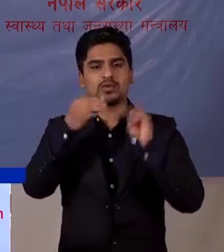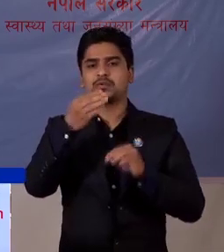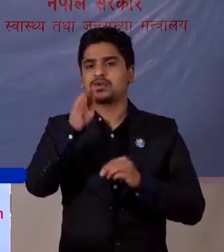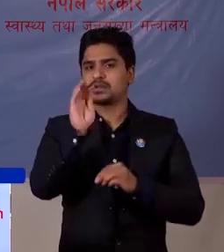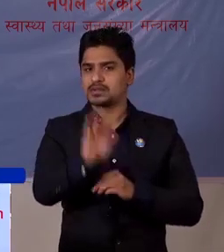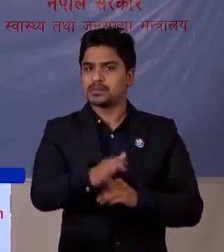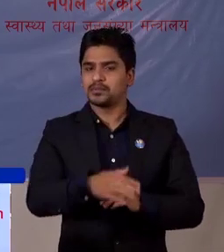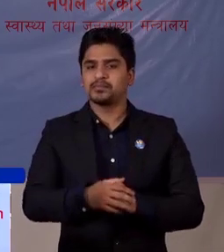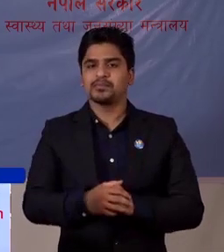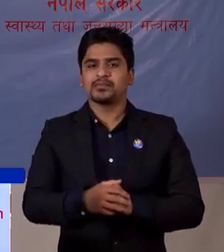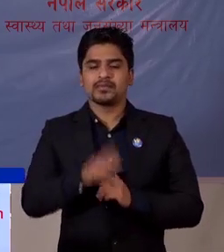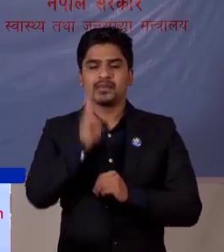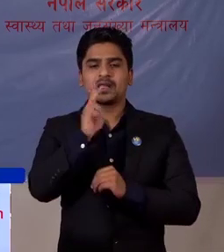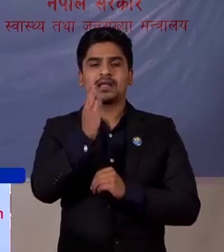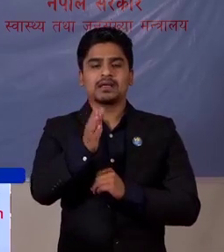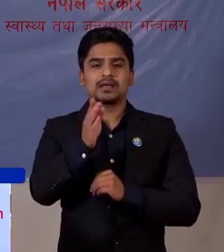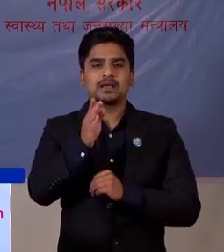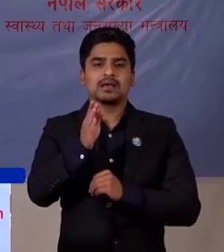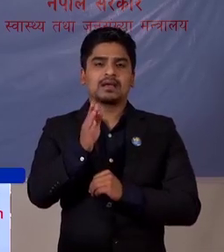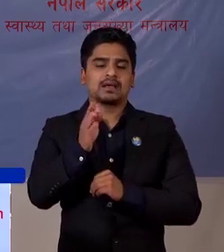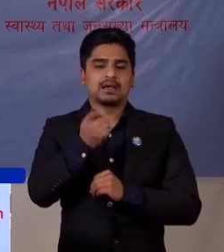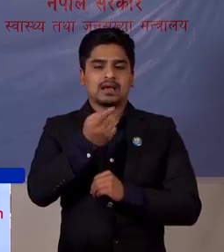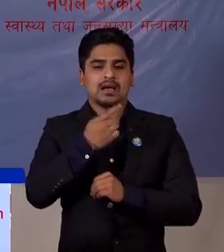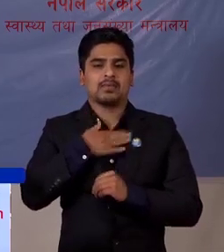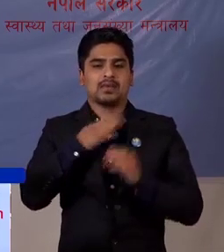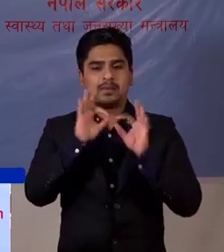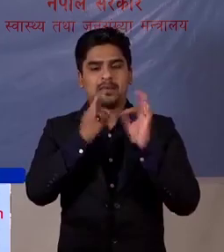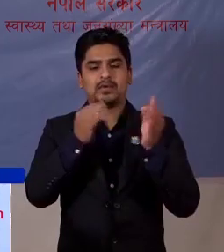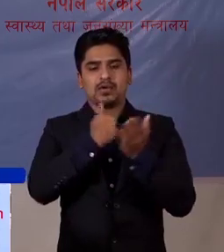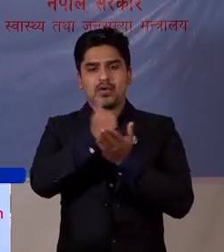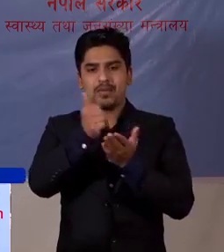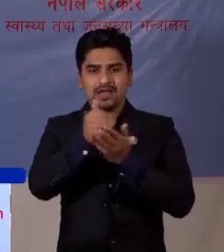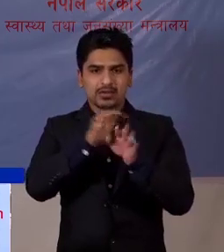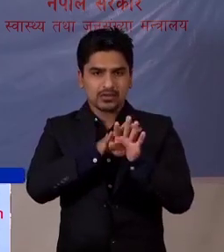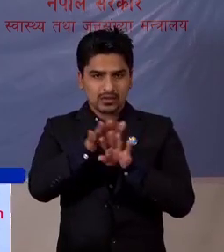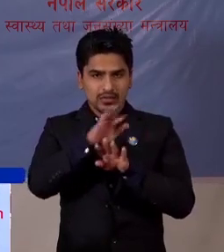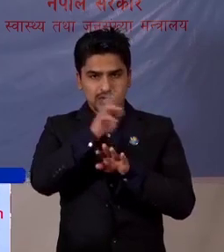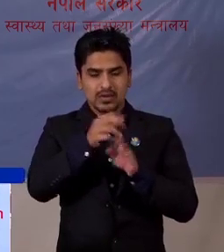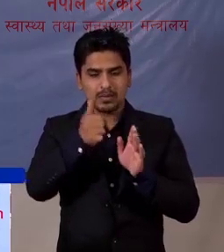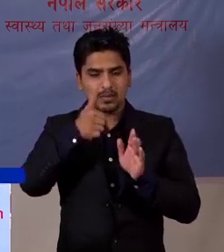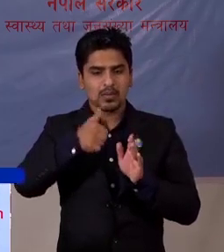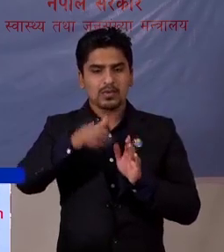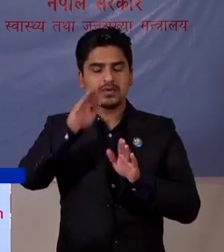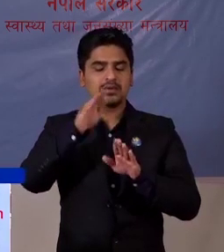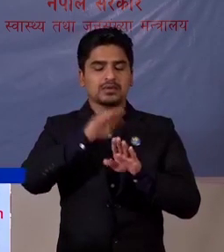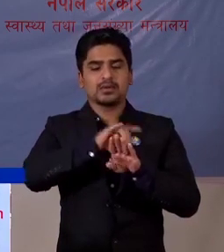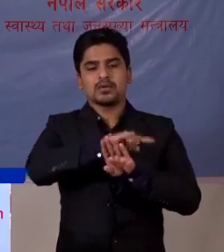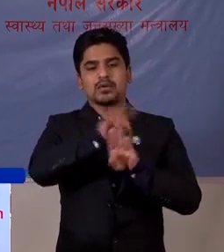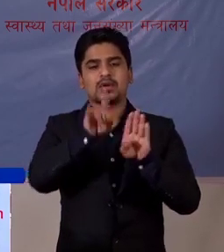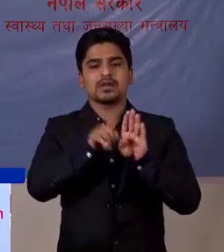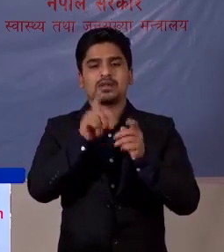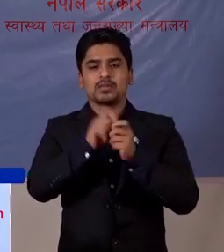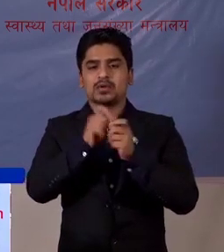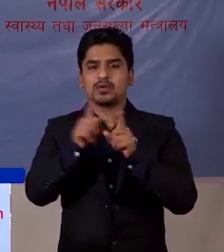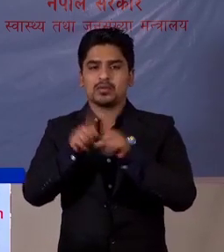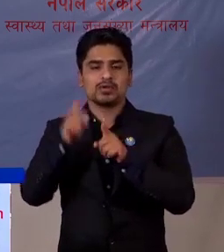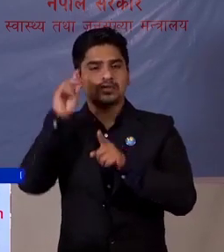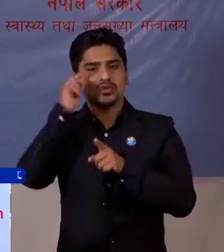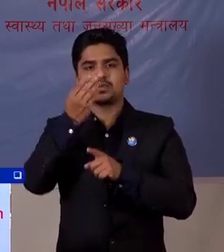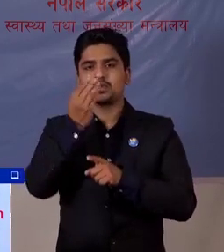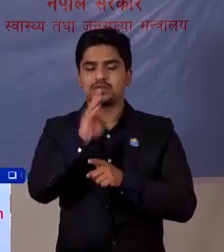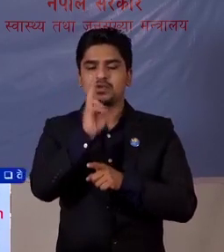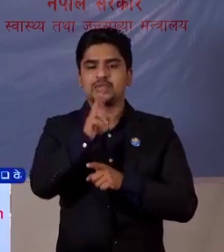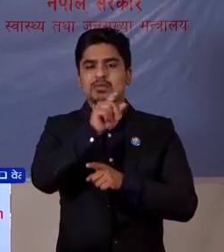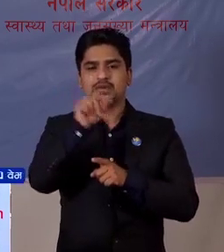हुनसक्छ। यसले चाहिँ हाम्रा विभिन्न अभ्यासहरू र हाम्रा आगामी रणनीतिहरूलाई तय गर्न पनि हामीलाई सहज हुन्छ।